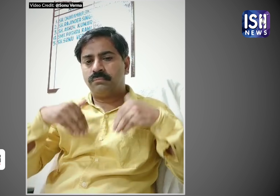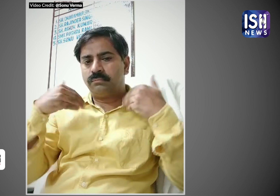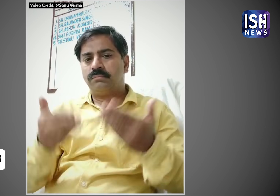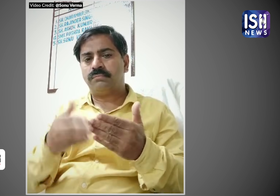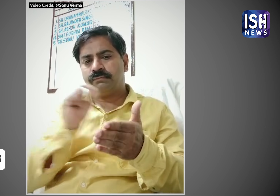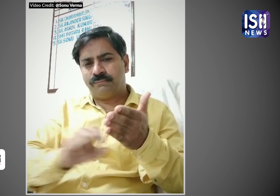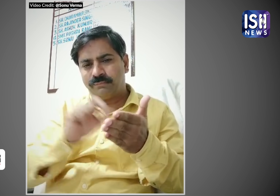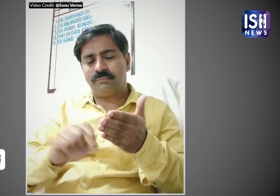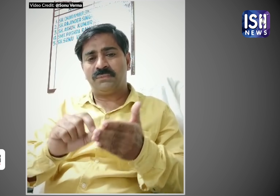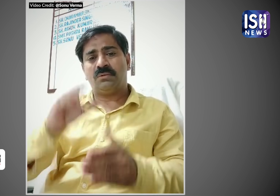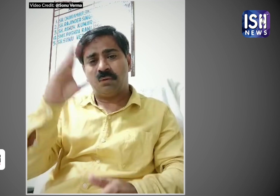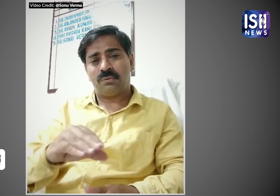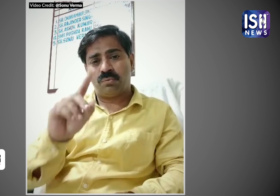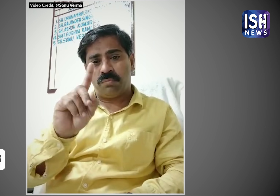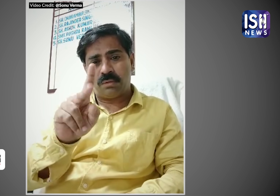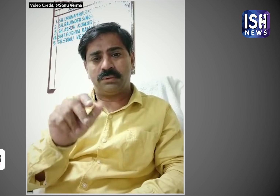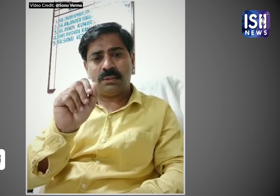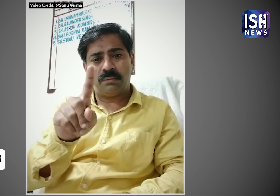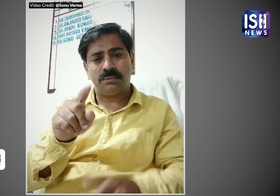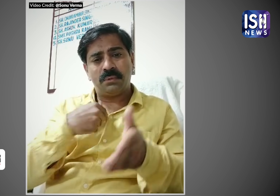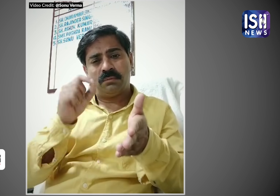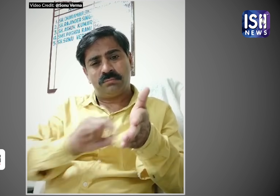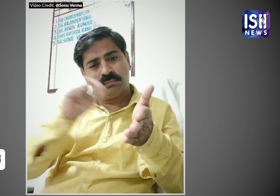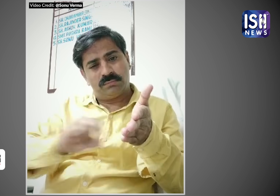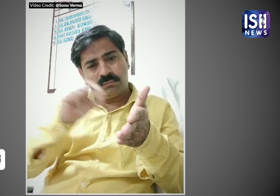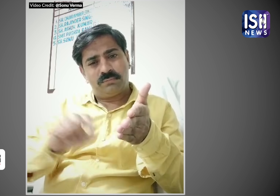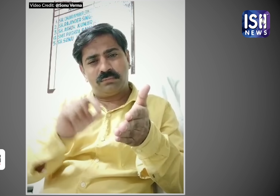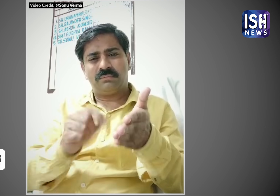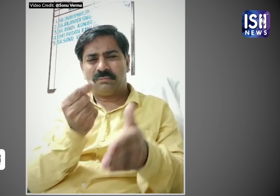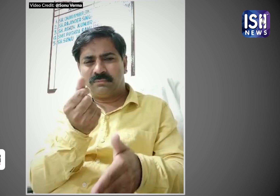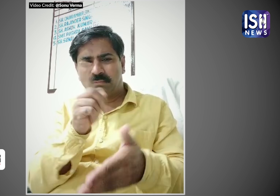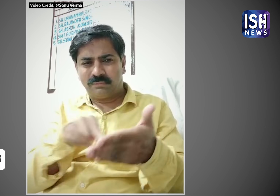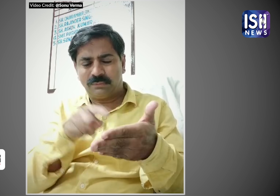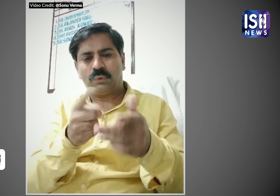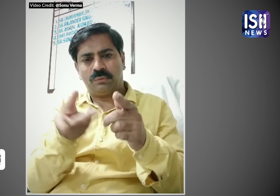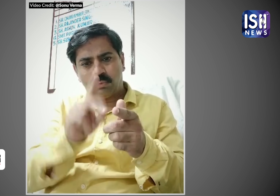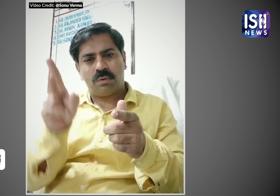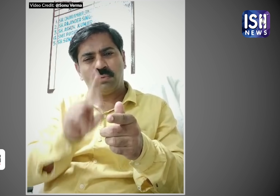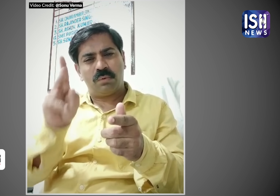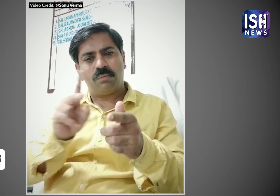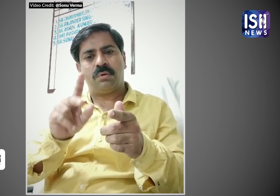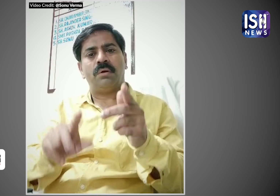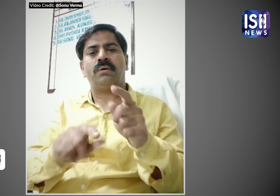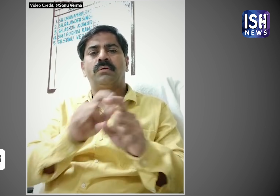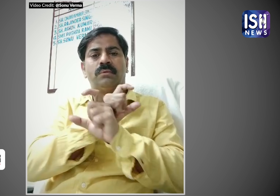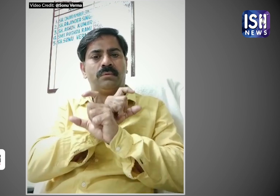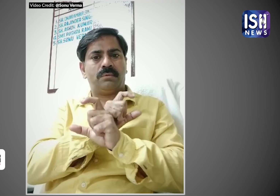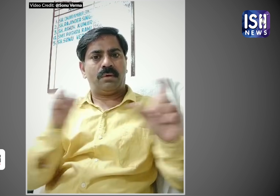देर रात तक मैं याचिका के मसुद्धे में बदलाव करता रहा एक बार जब ये पश्ट हो गया